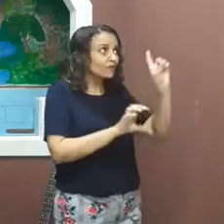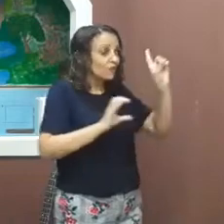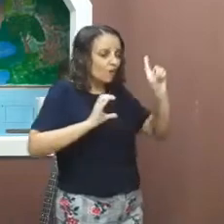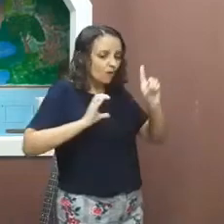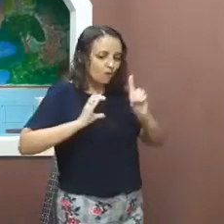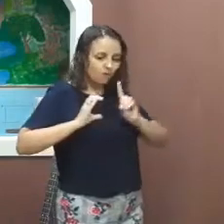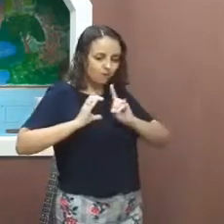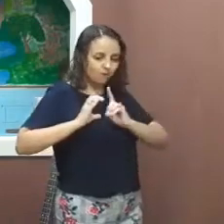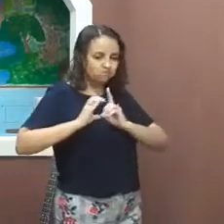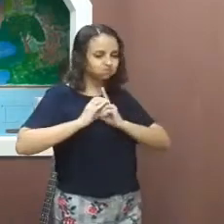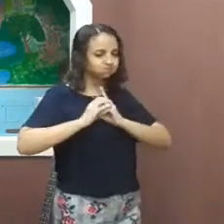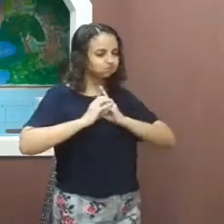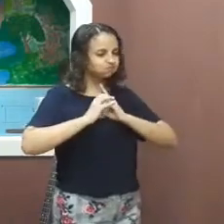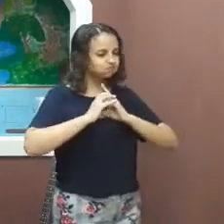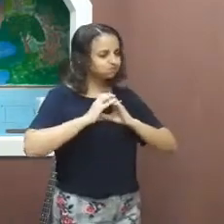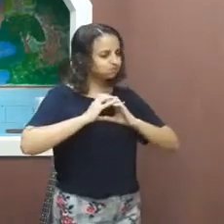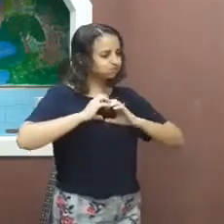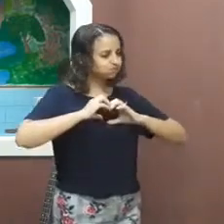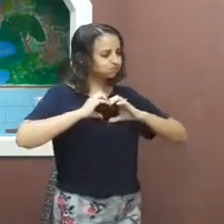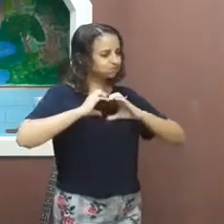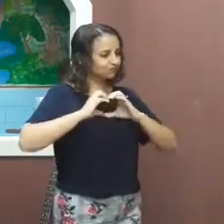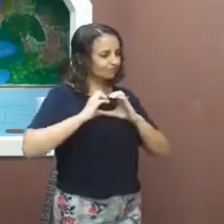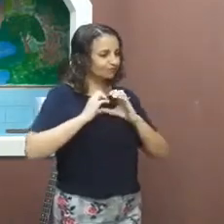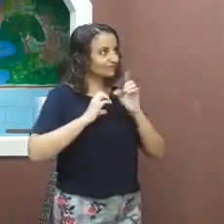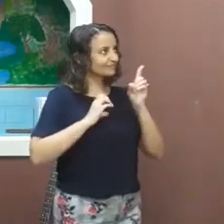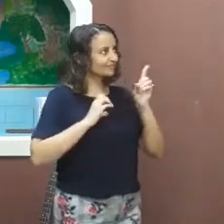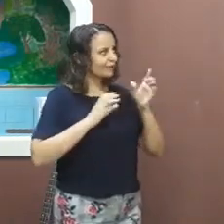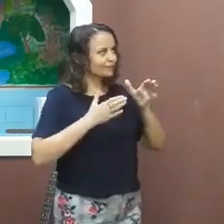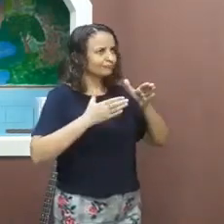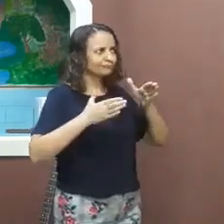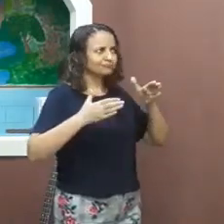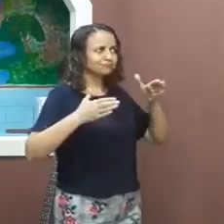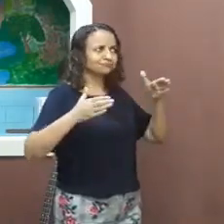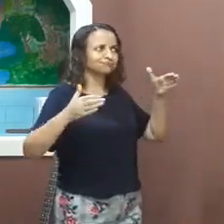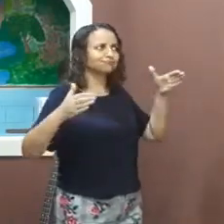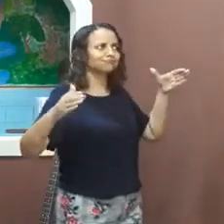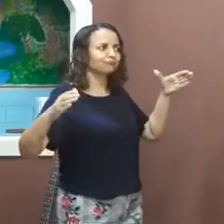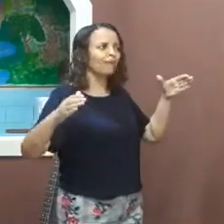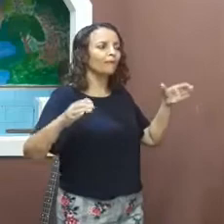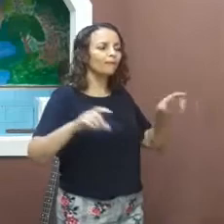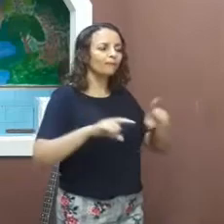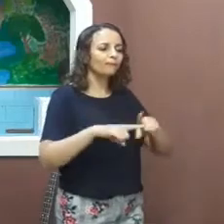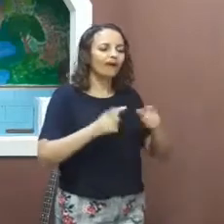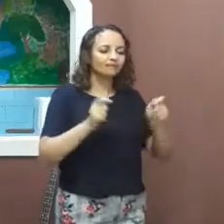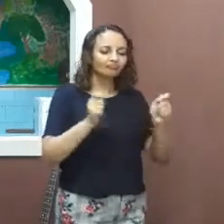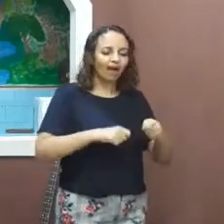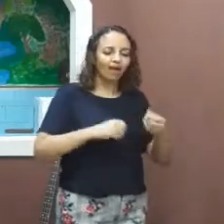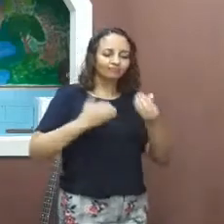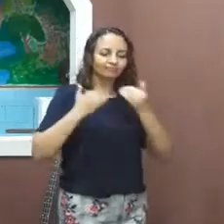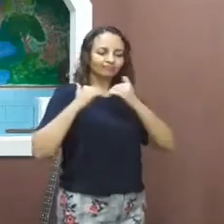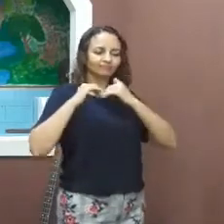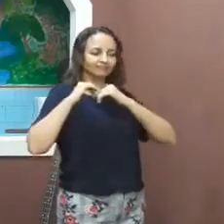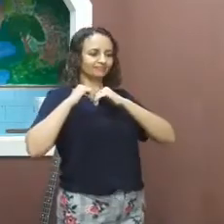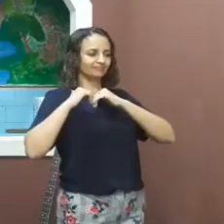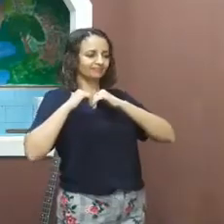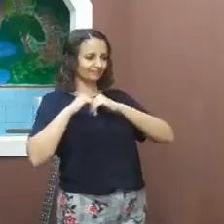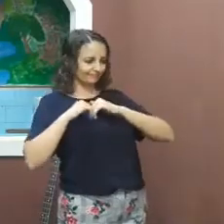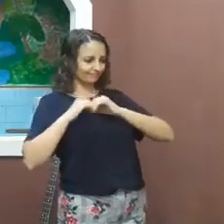Deus é enorme, é tremendo, é imensurável, mas o mesmo Deus